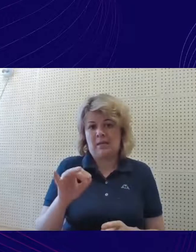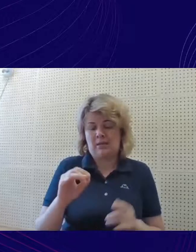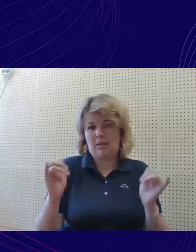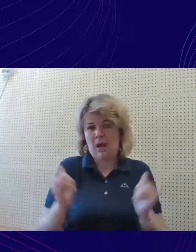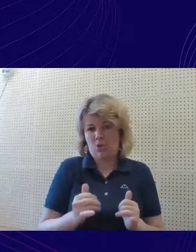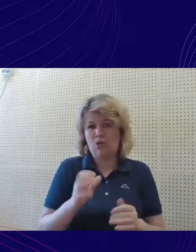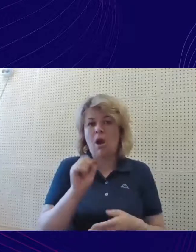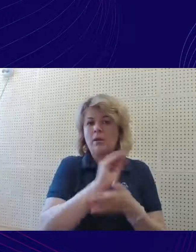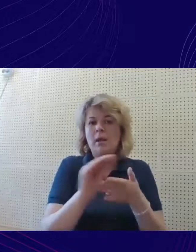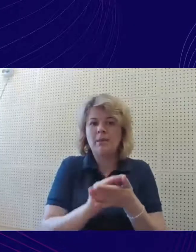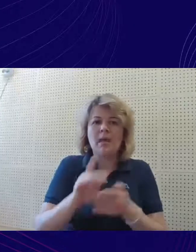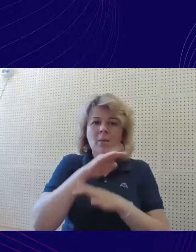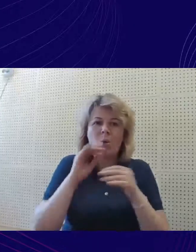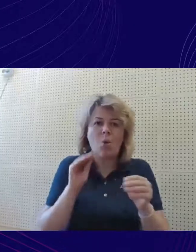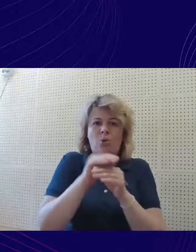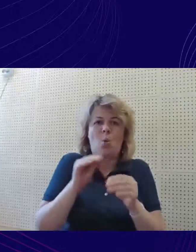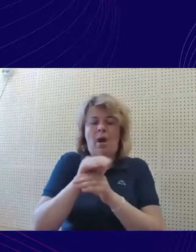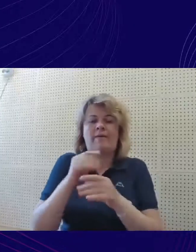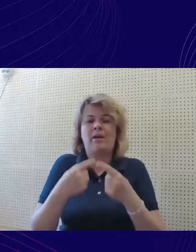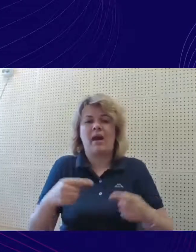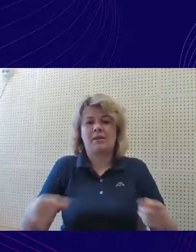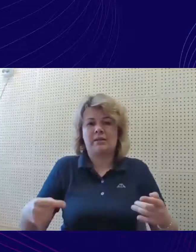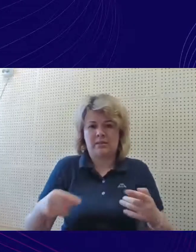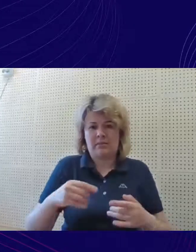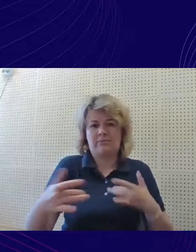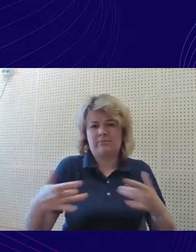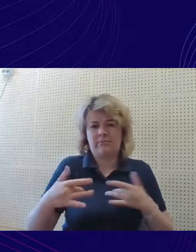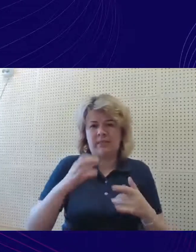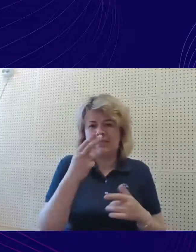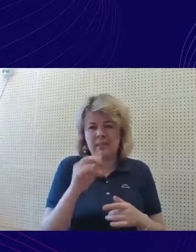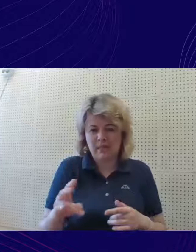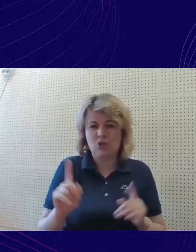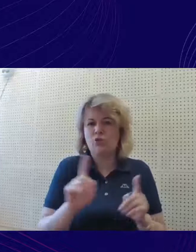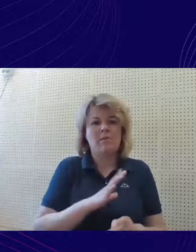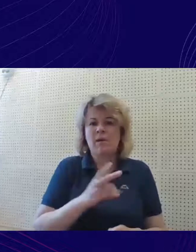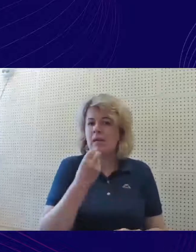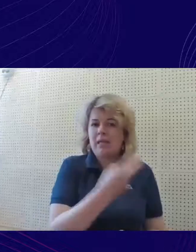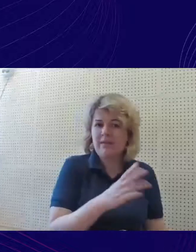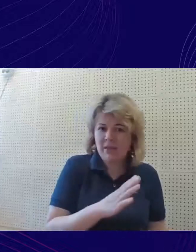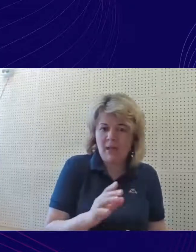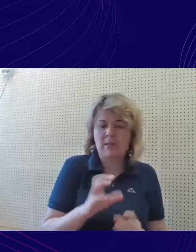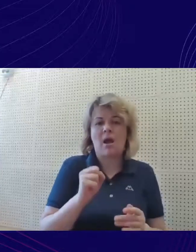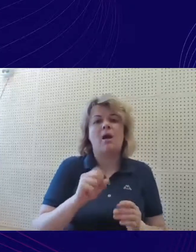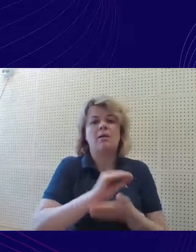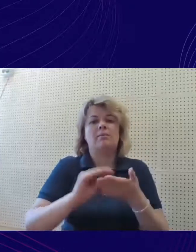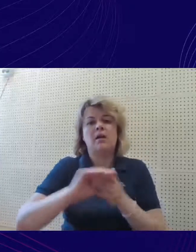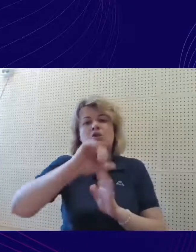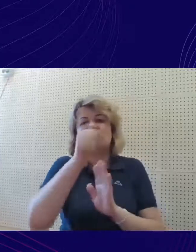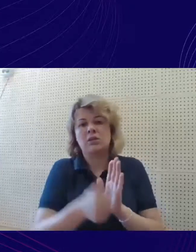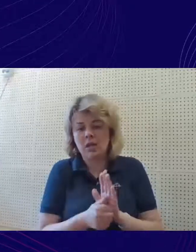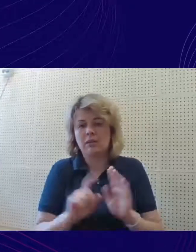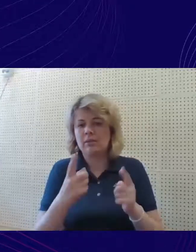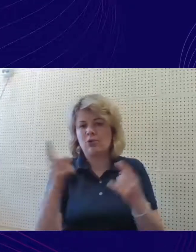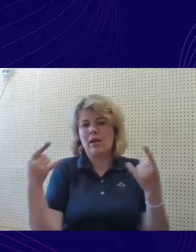написали много всяких сцен, чтобы было не 12, а 16, потому что телеканал хотел 16, ну и так